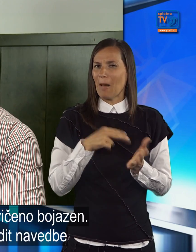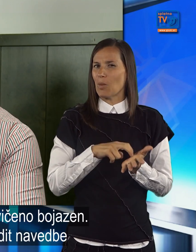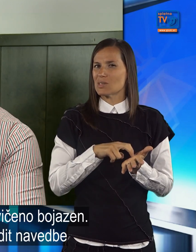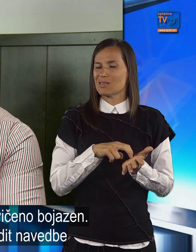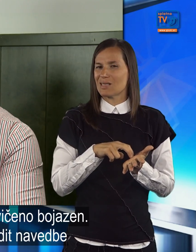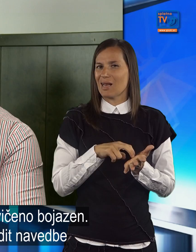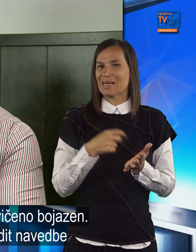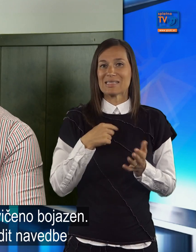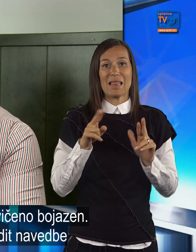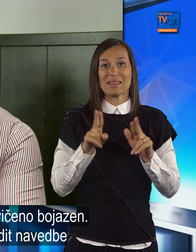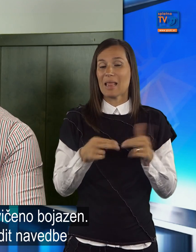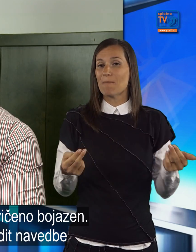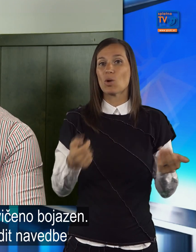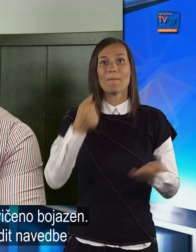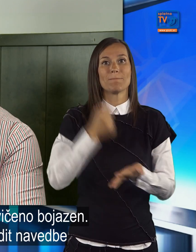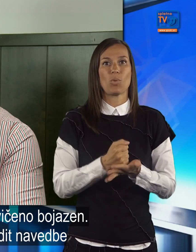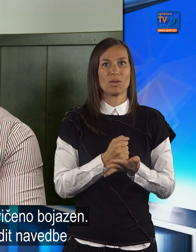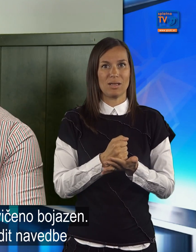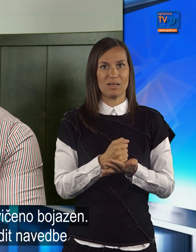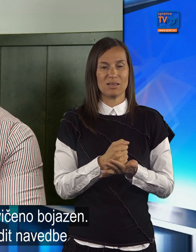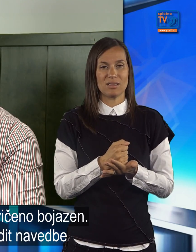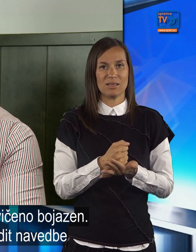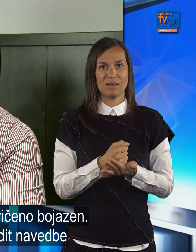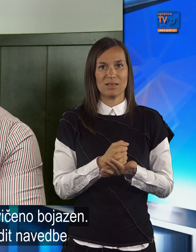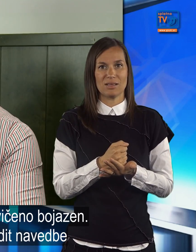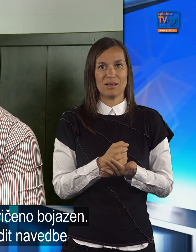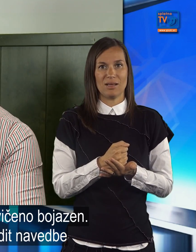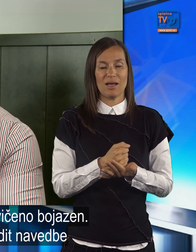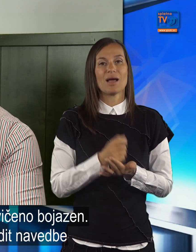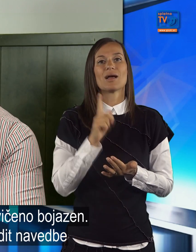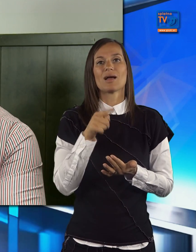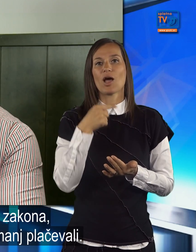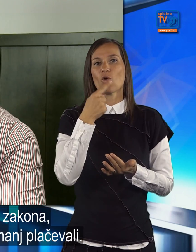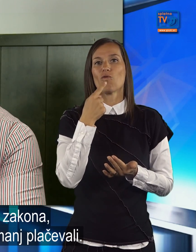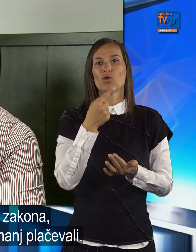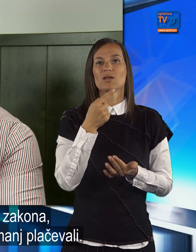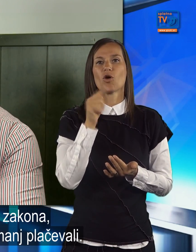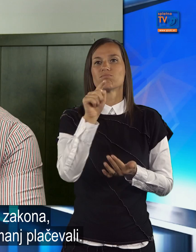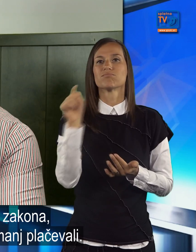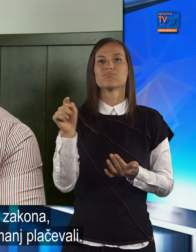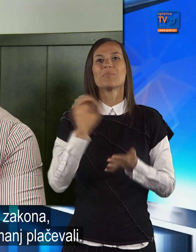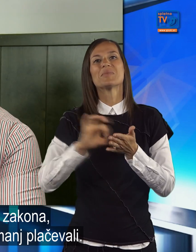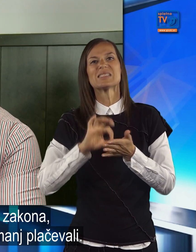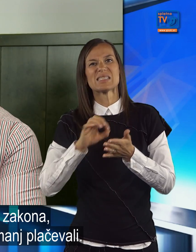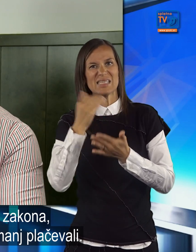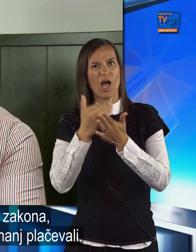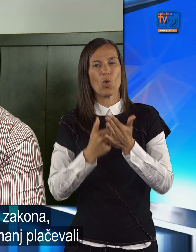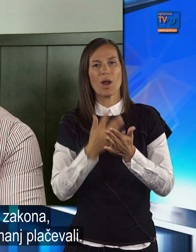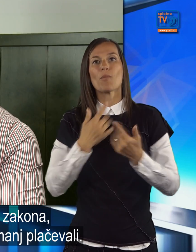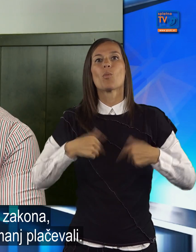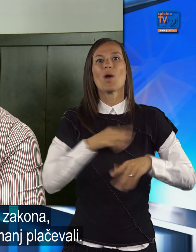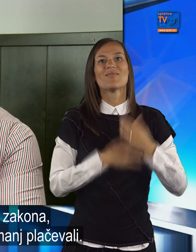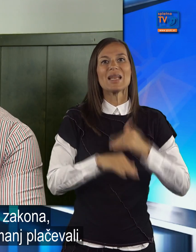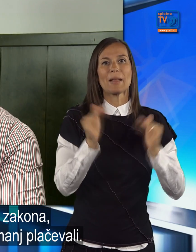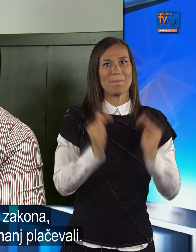upravičeno bojazen in ne morem jaz potrditi navajanje naših piscev zakona, da bomo